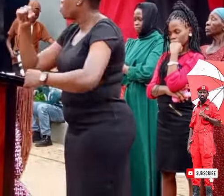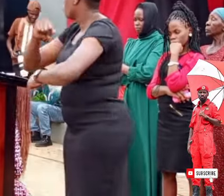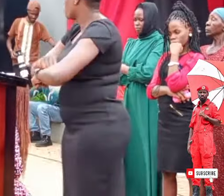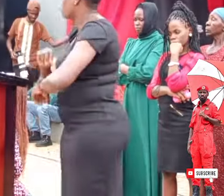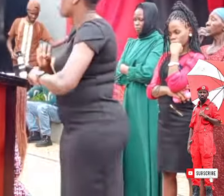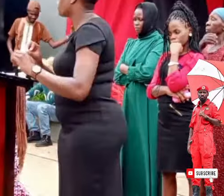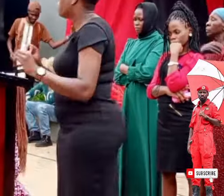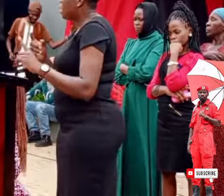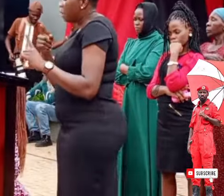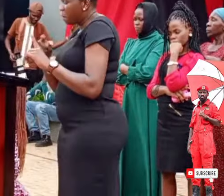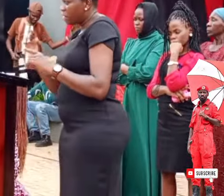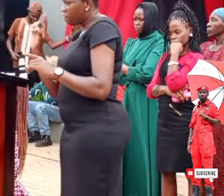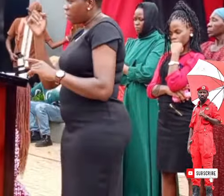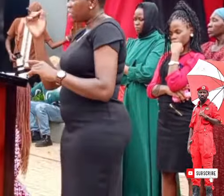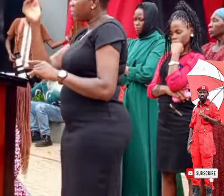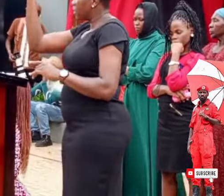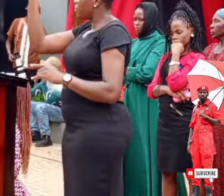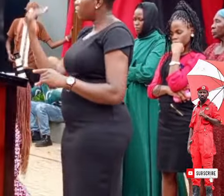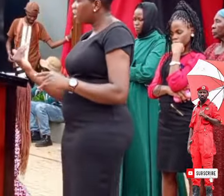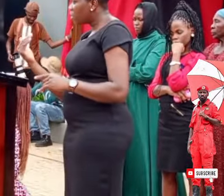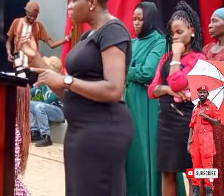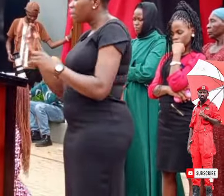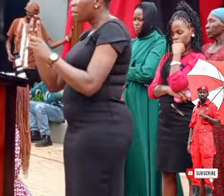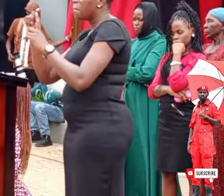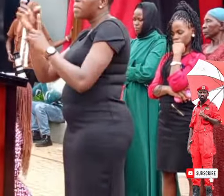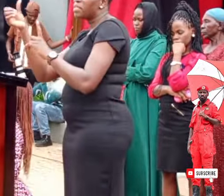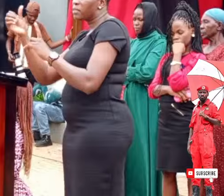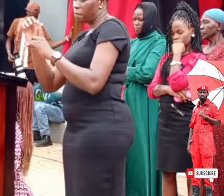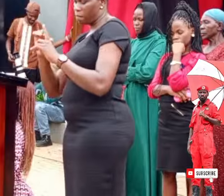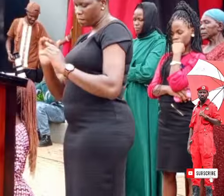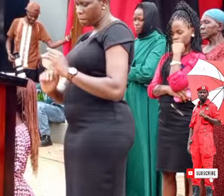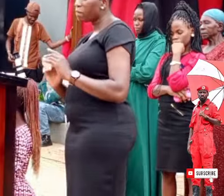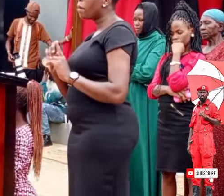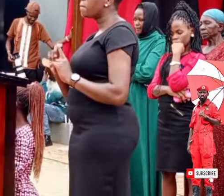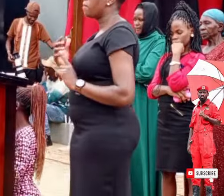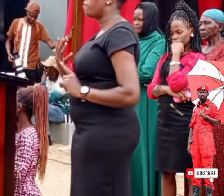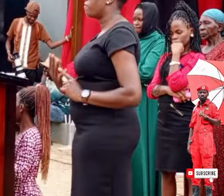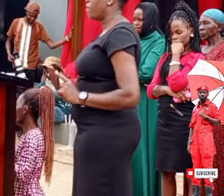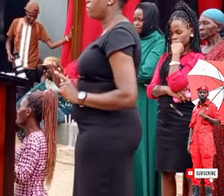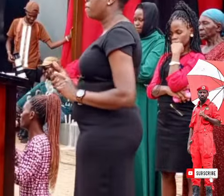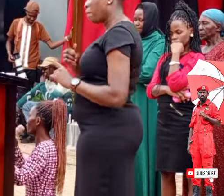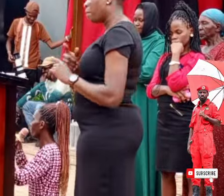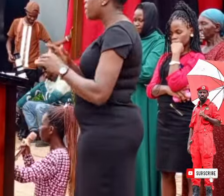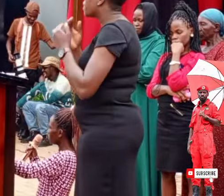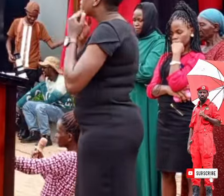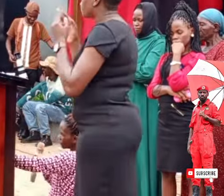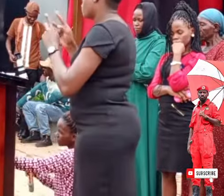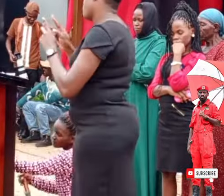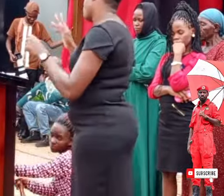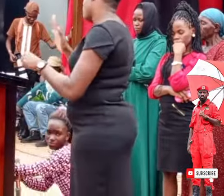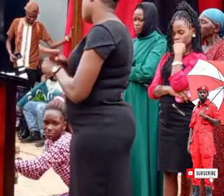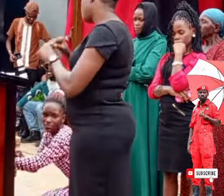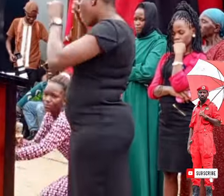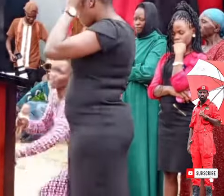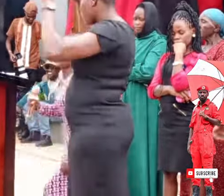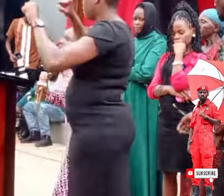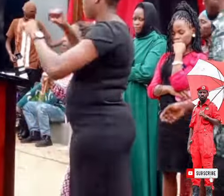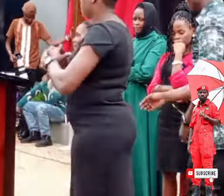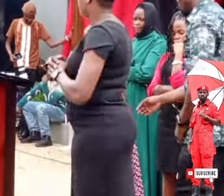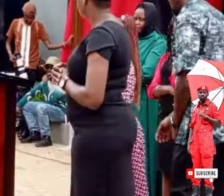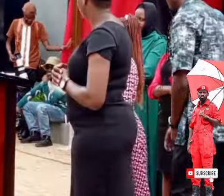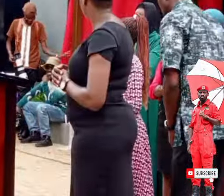tebandisomi omukulu ali mu P6 omuto ali mu P5 webale president webale nnyo